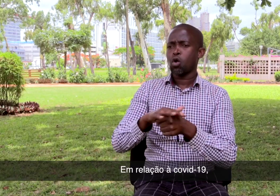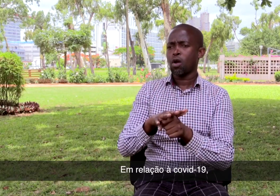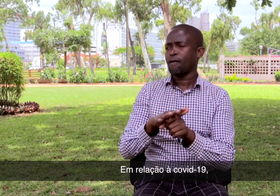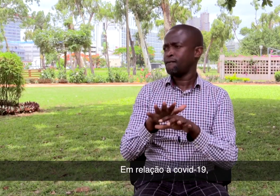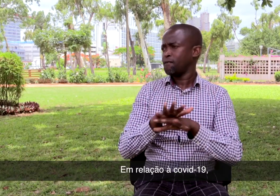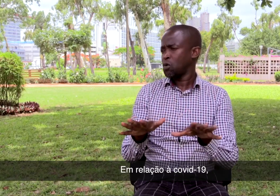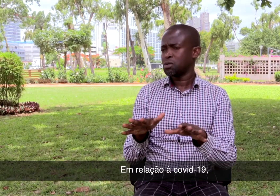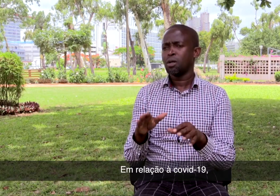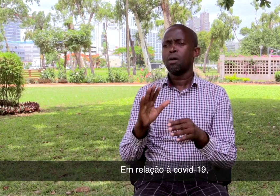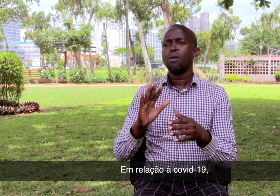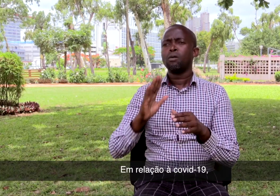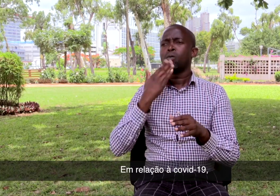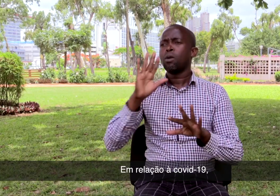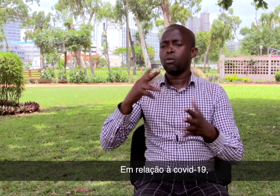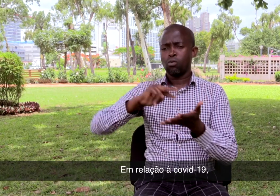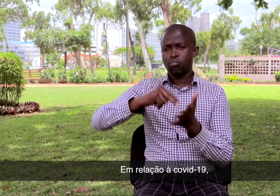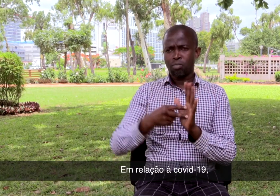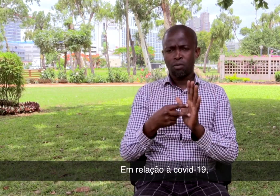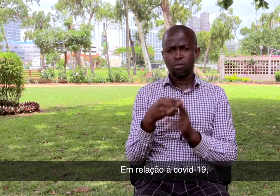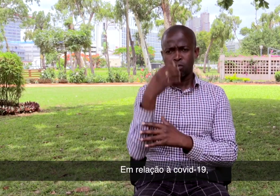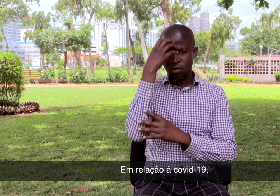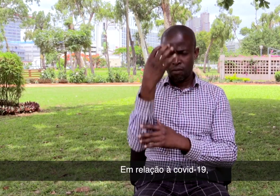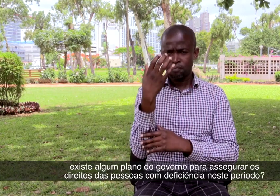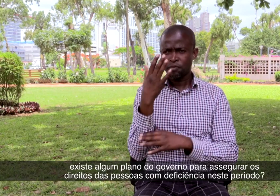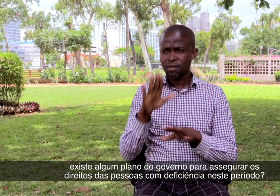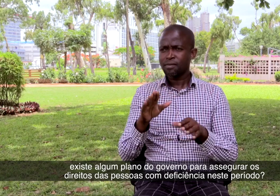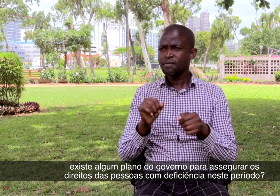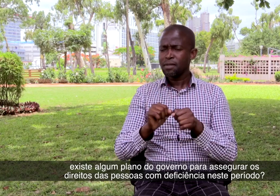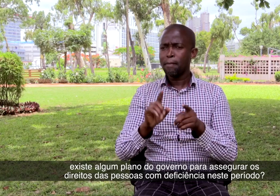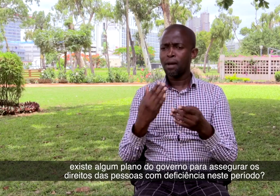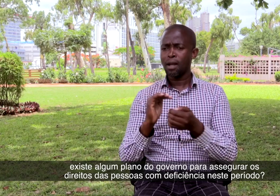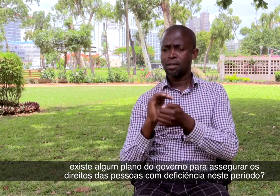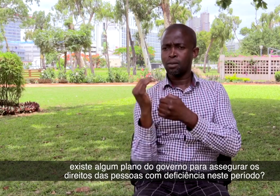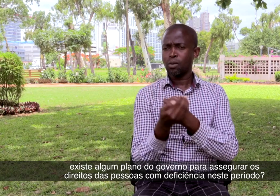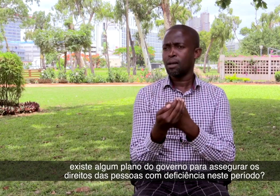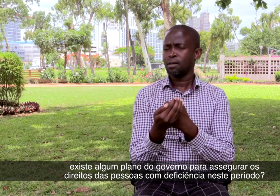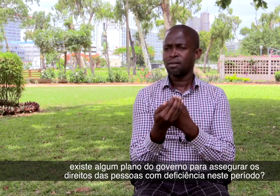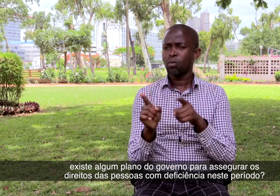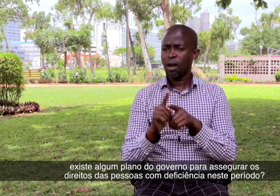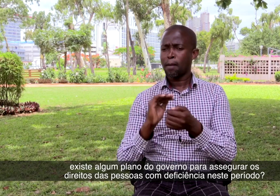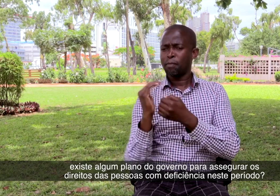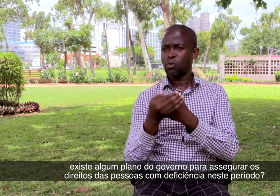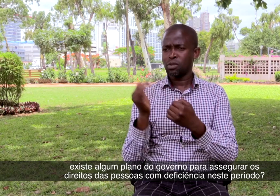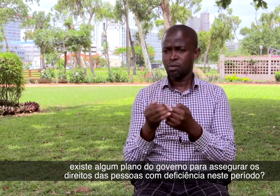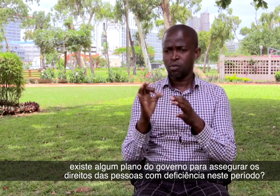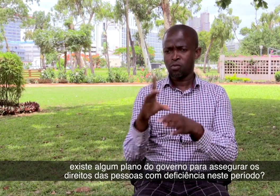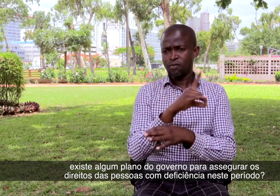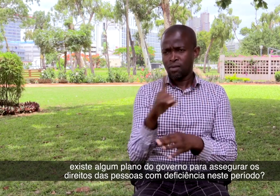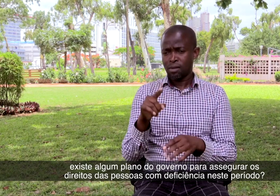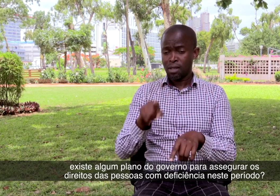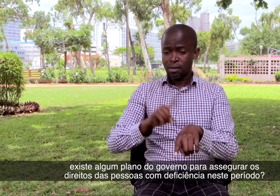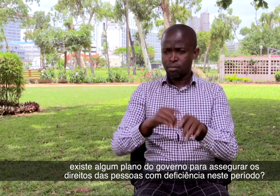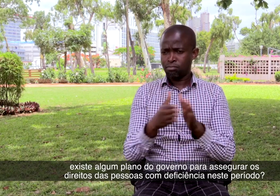A situação de Covid-19, existe um plano a nível do governo para que possa